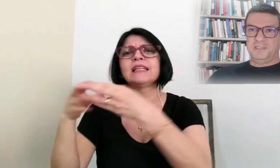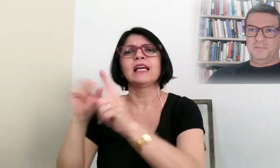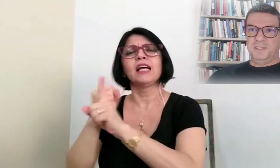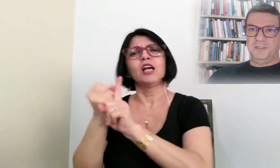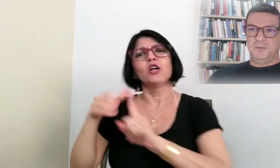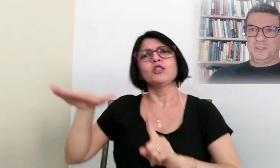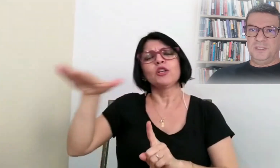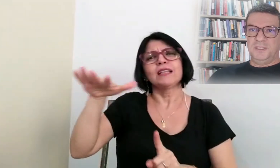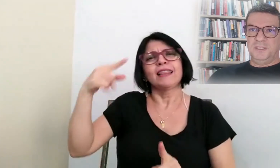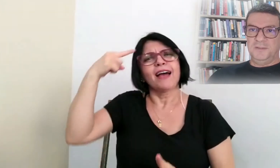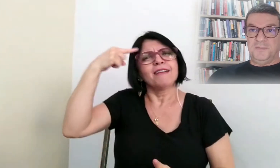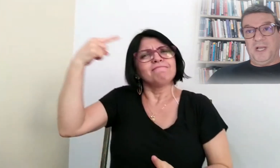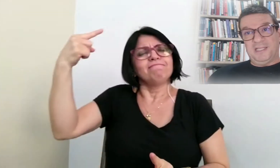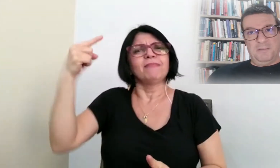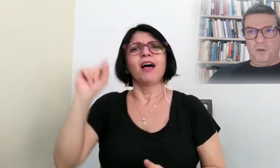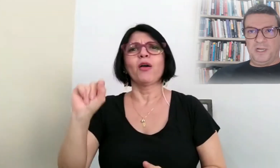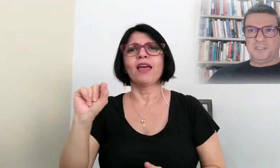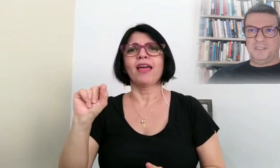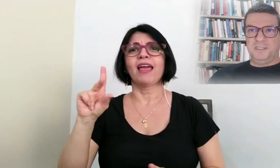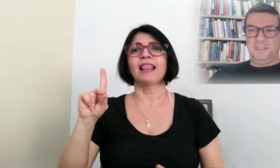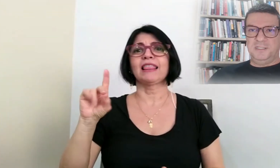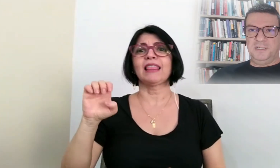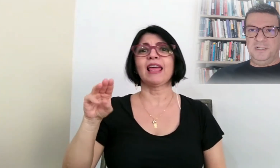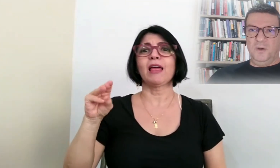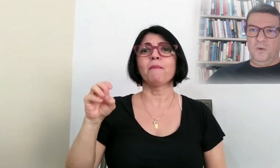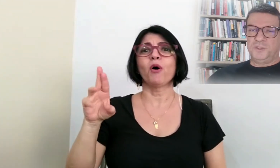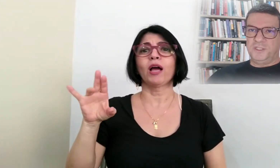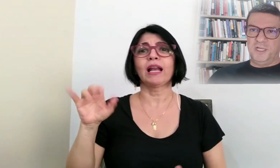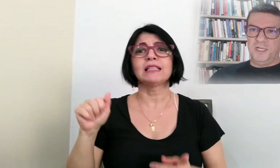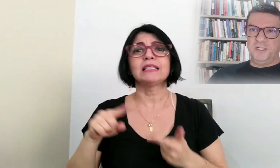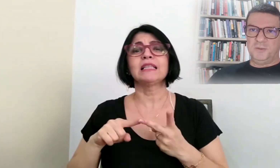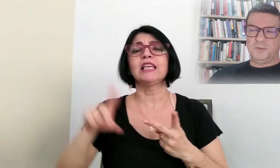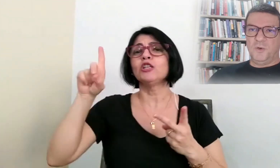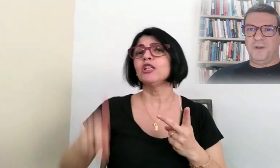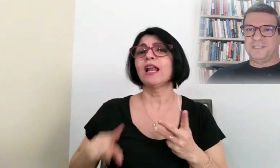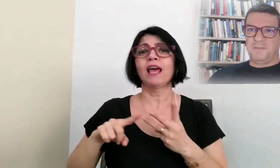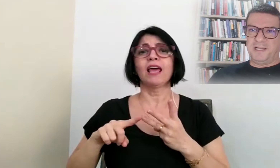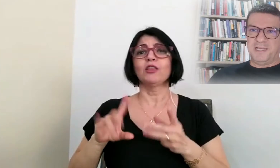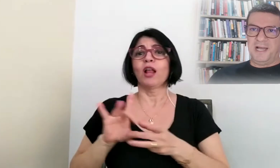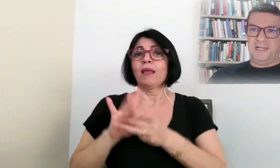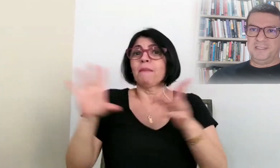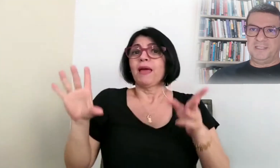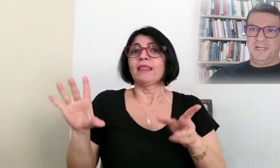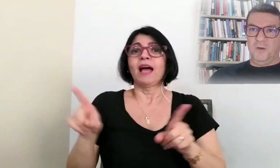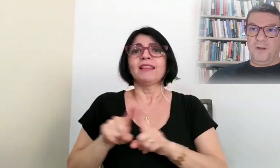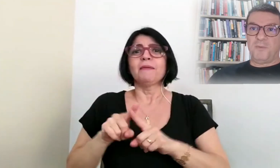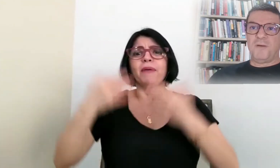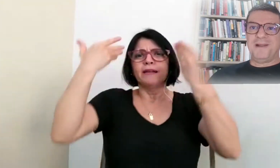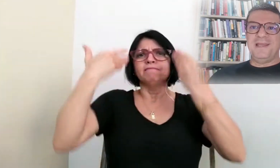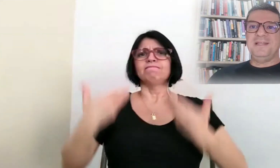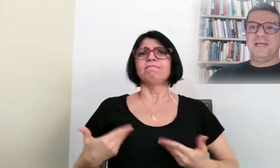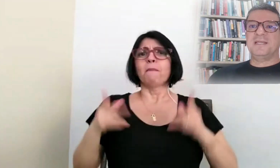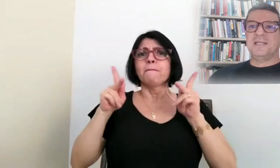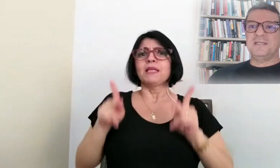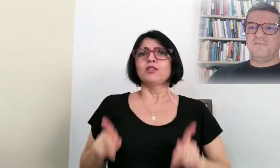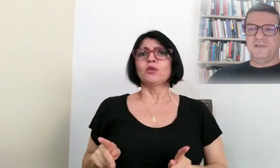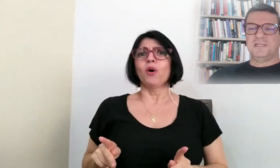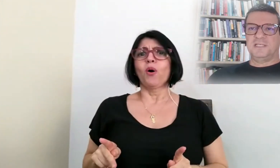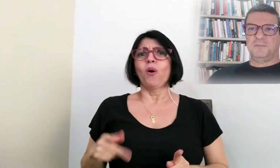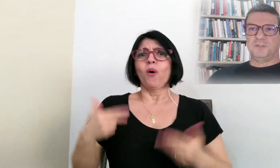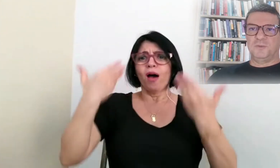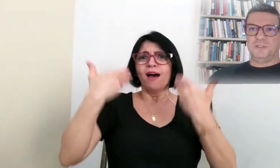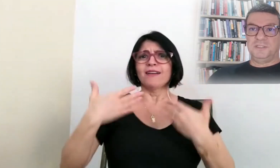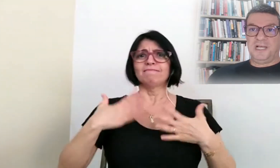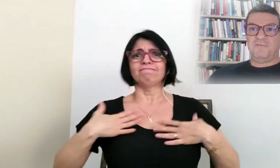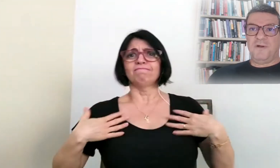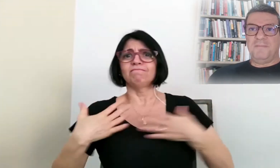tinham percebido que a democracia, ou os direitos, ou as liberdades, ou a própria integridade física